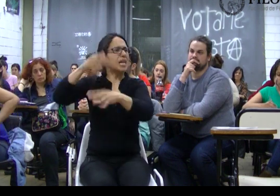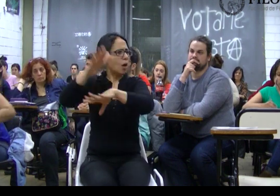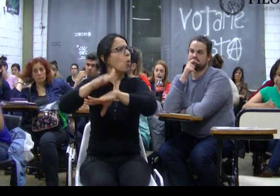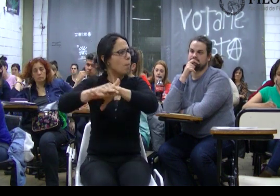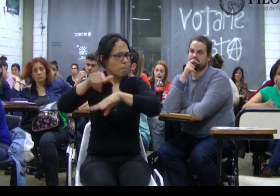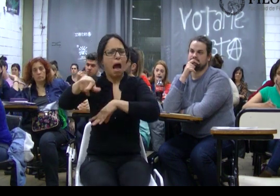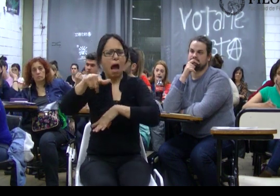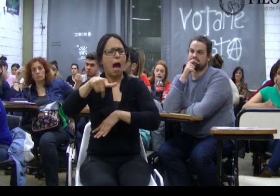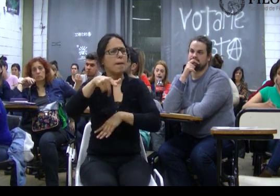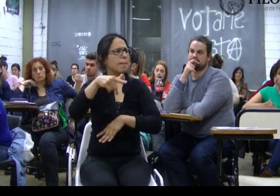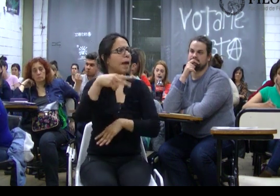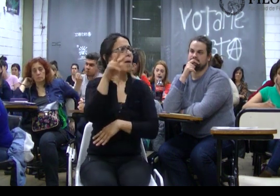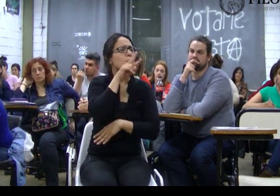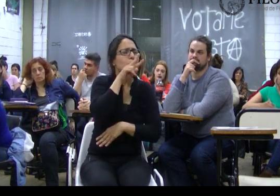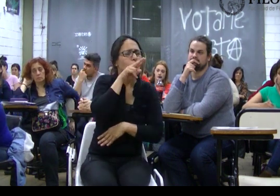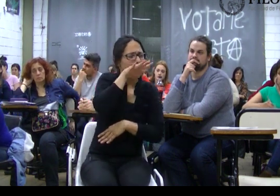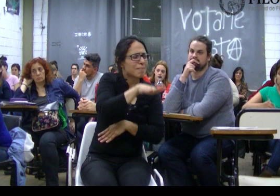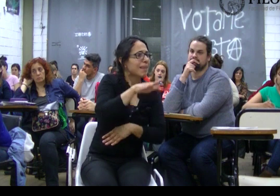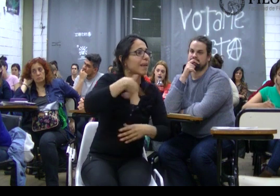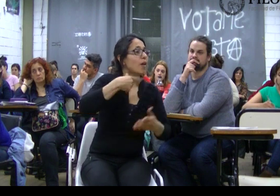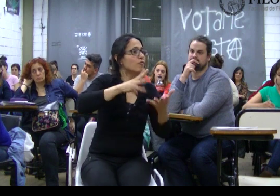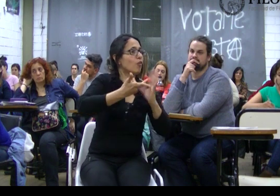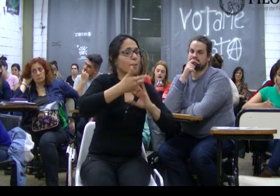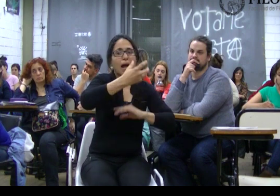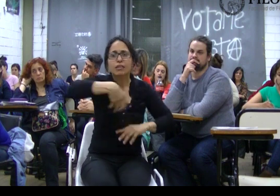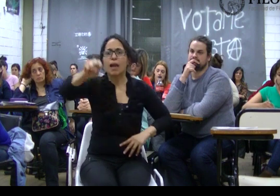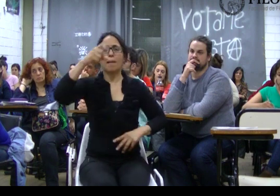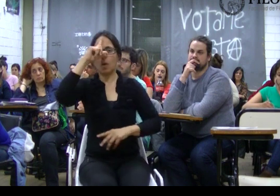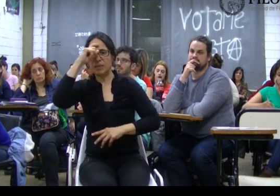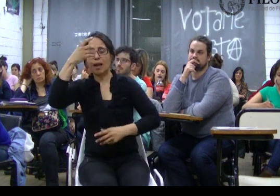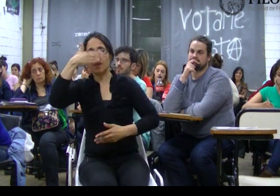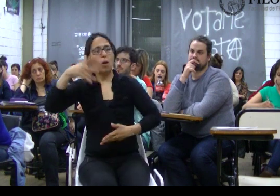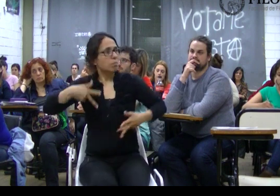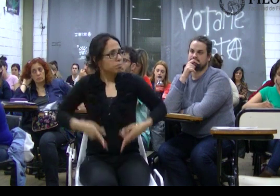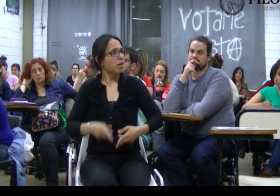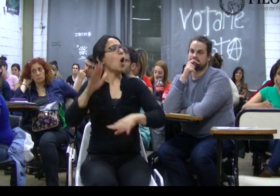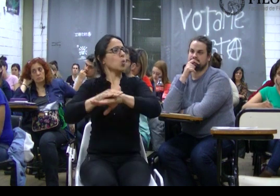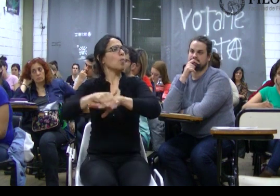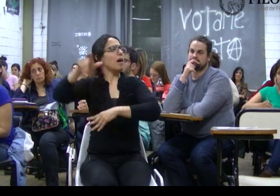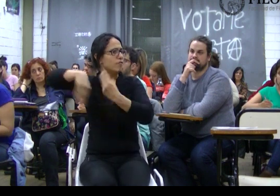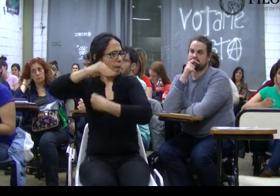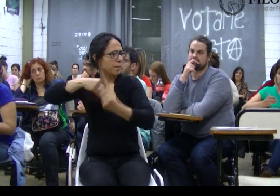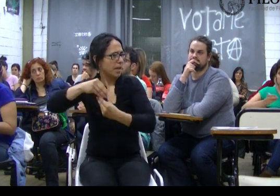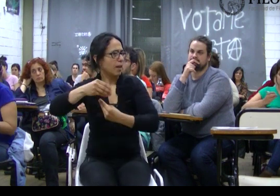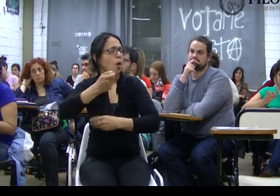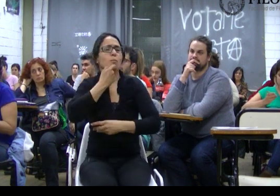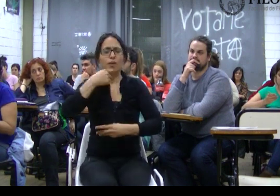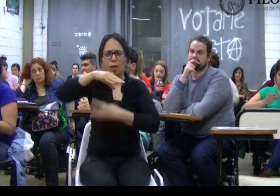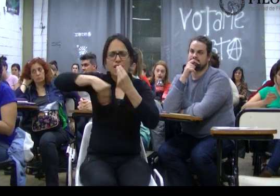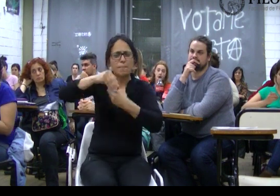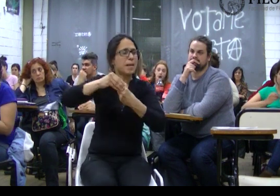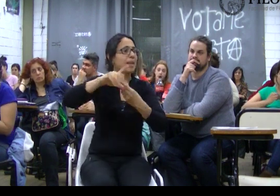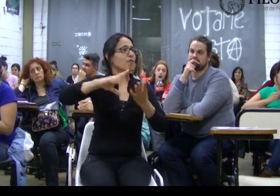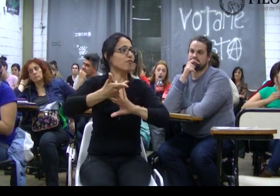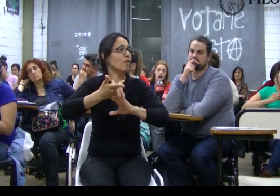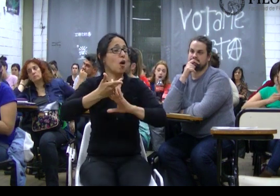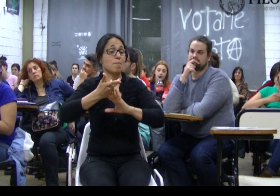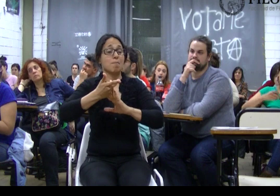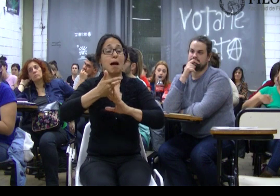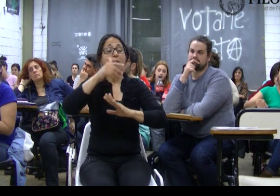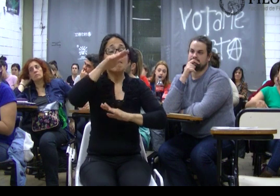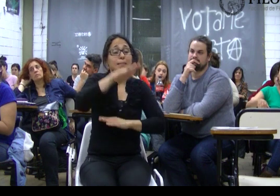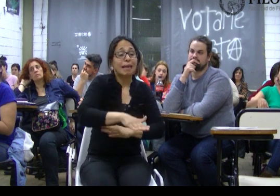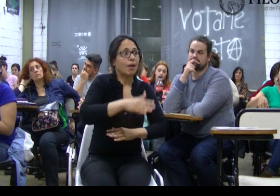Las familias son quienes encierran a los pibes con discapacidad en el último cuarto de la casa. Las familias